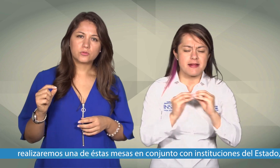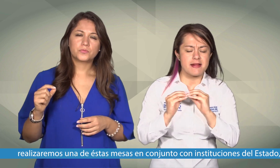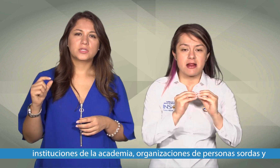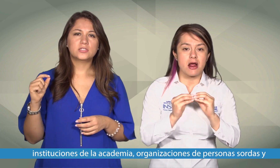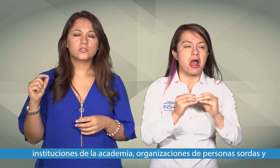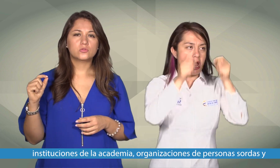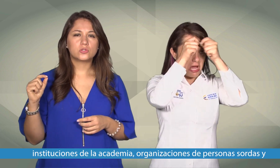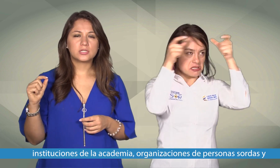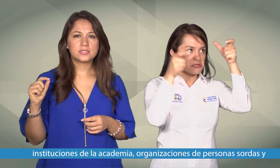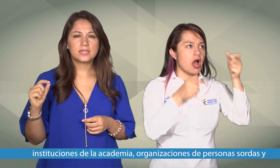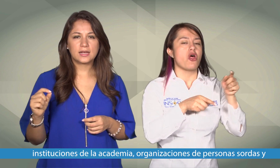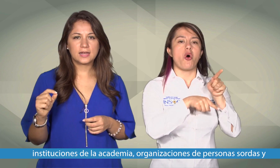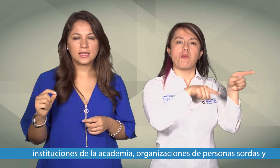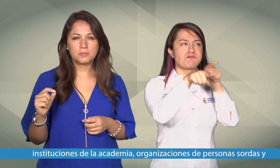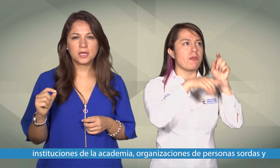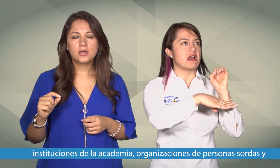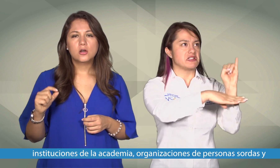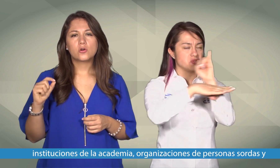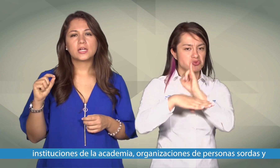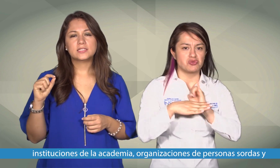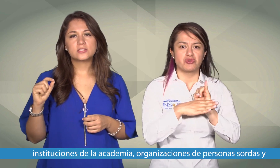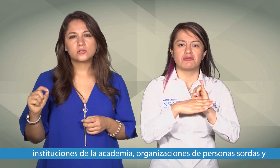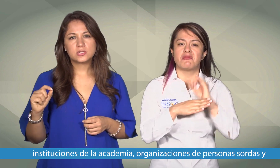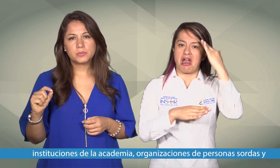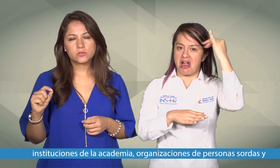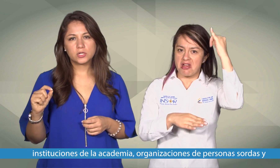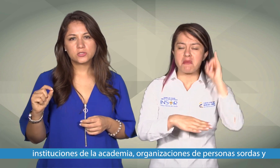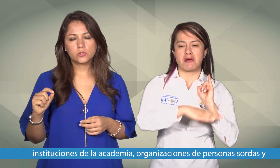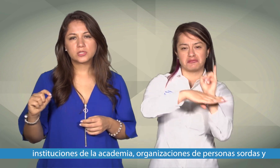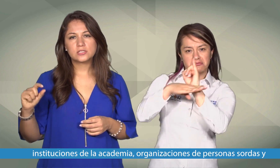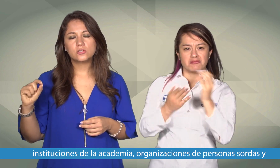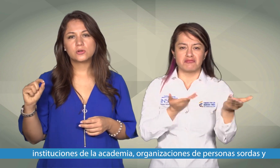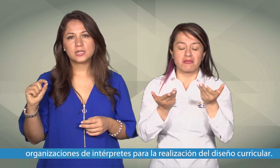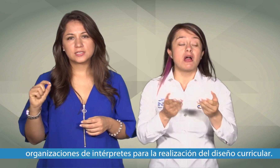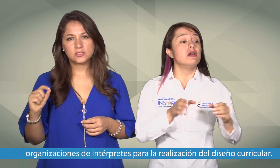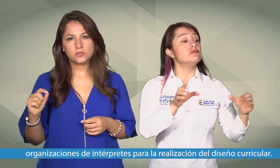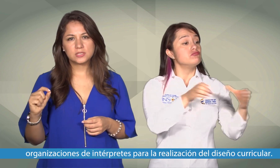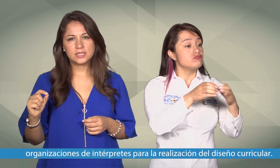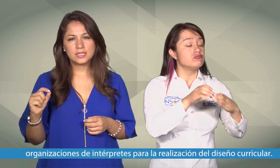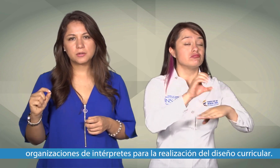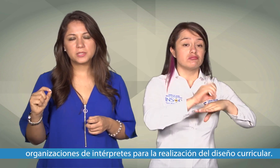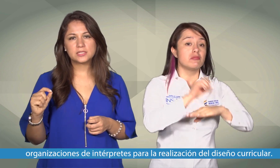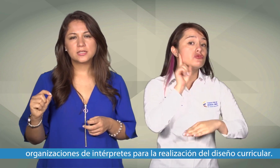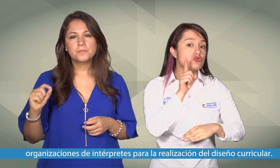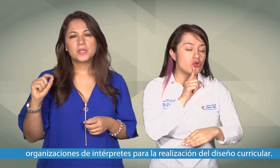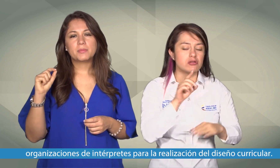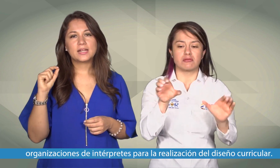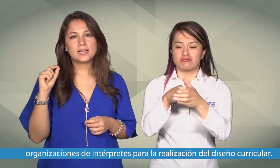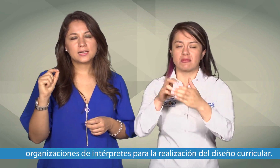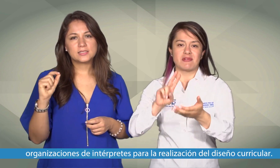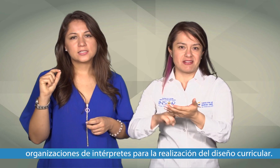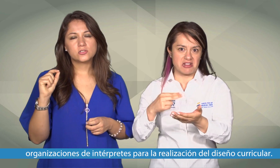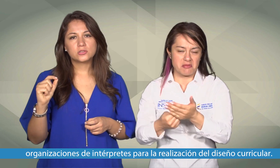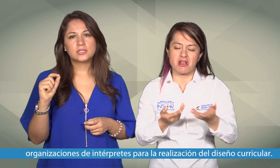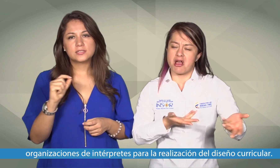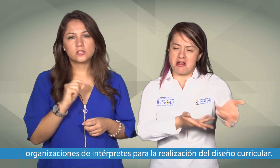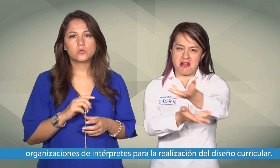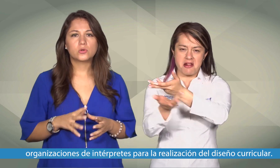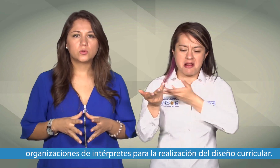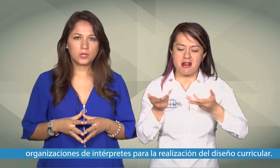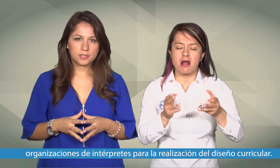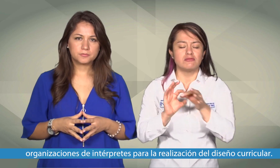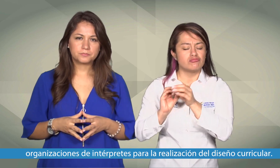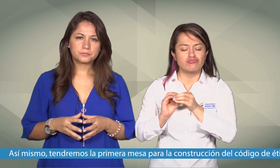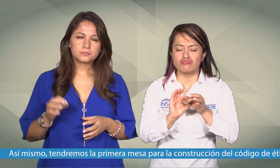del Estado, instituciones de la Academia, organizaciones de personas sordas y organizaciones de intérpretes para la realización del